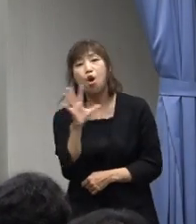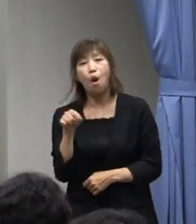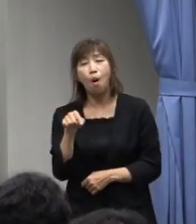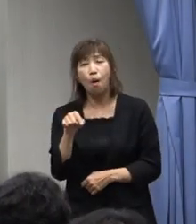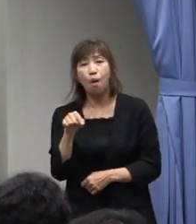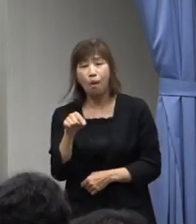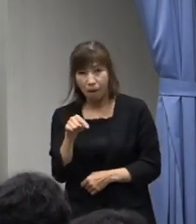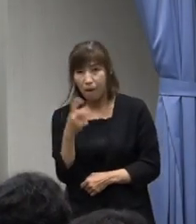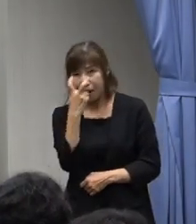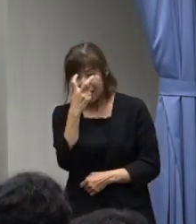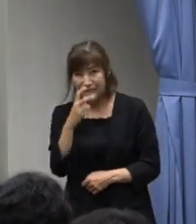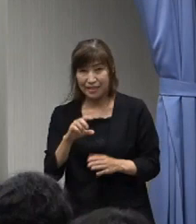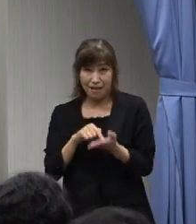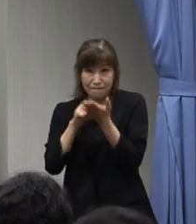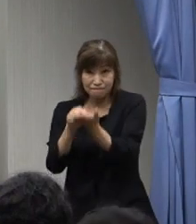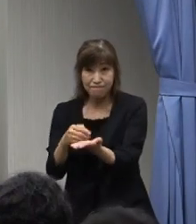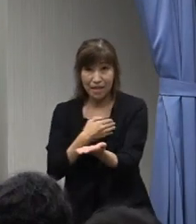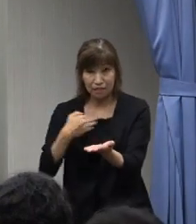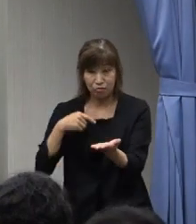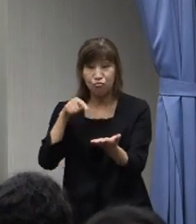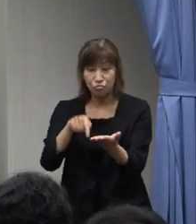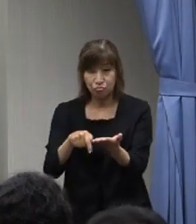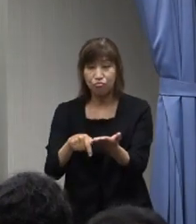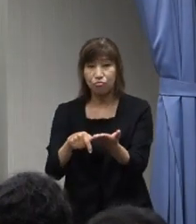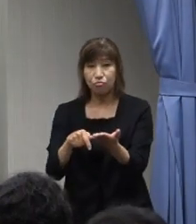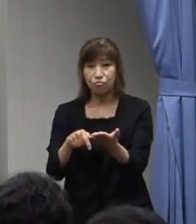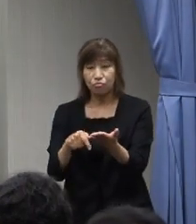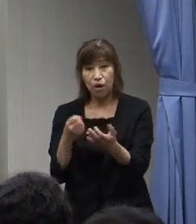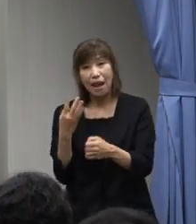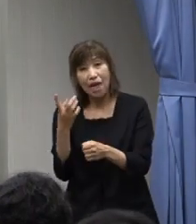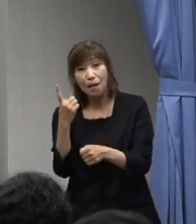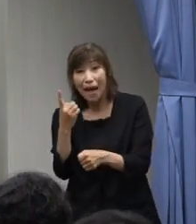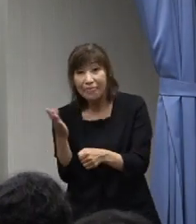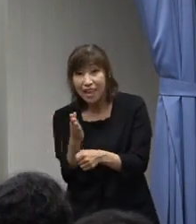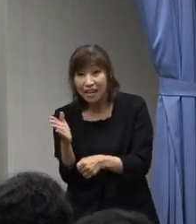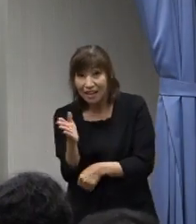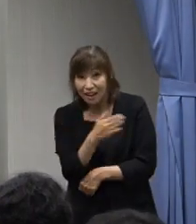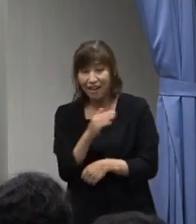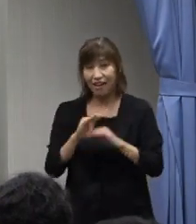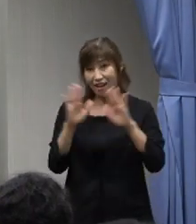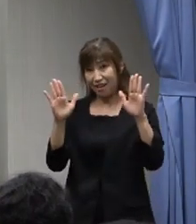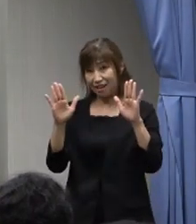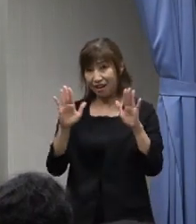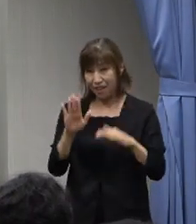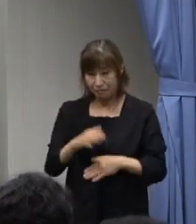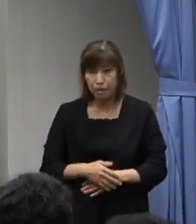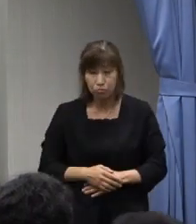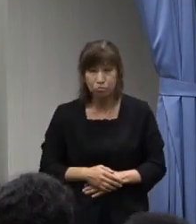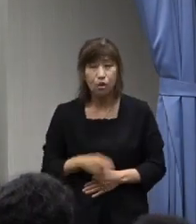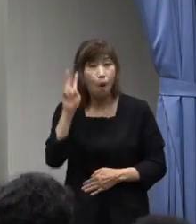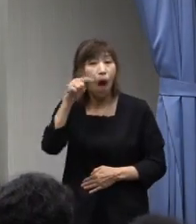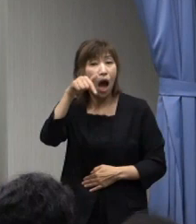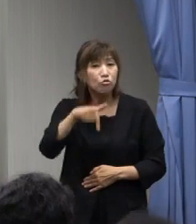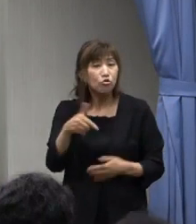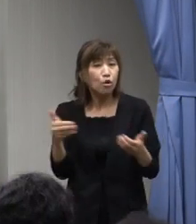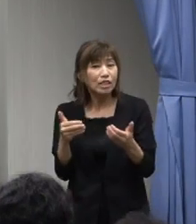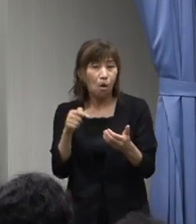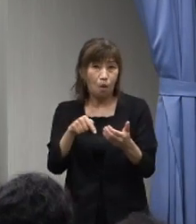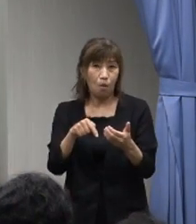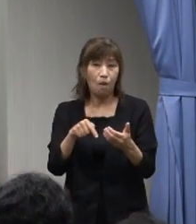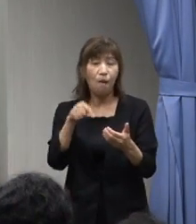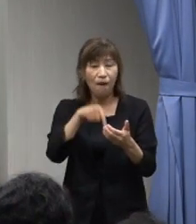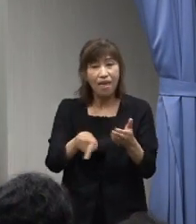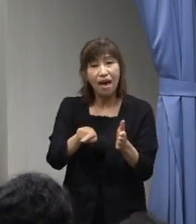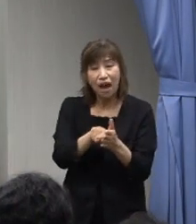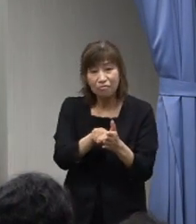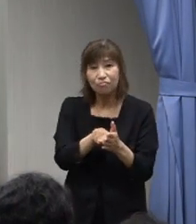度から開始をしております。風疹の無料事業の実施状況、大阪府内ですけれども、まずこの事業対象者